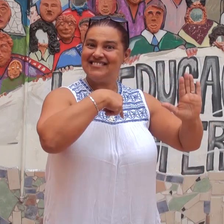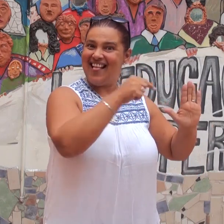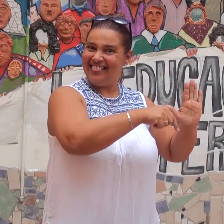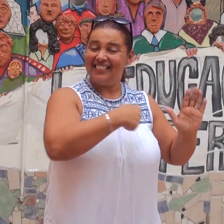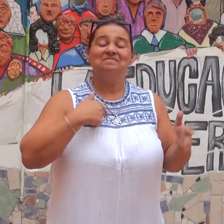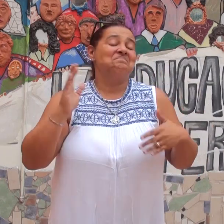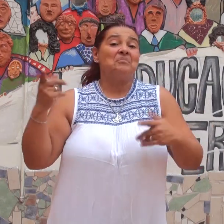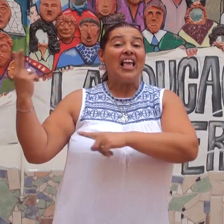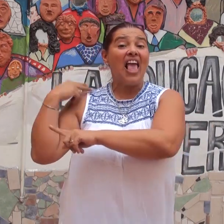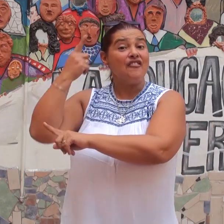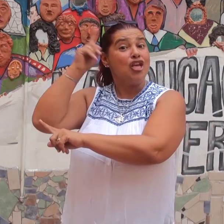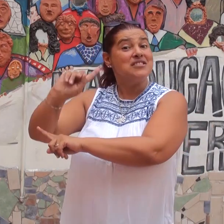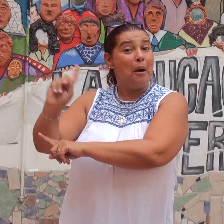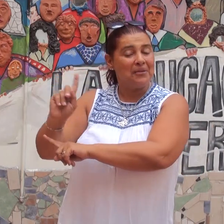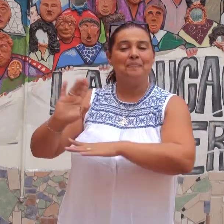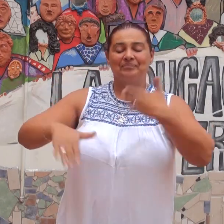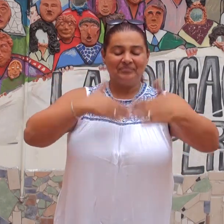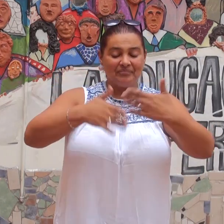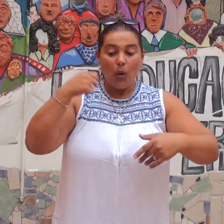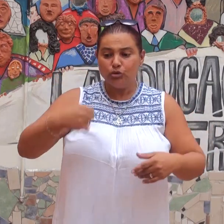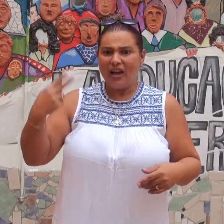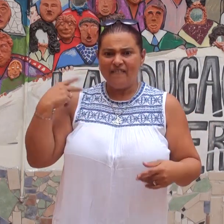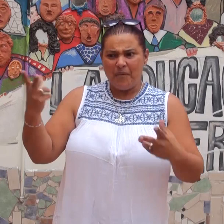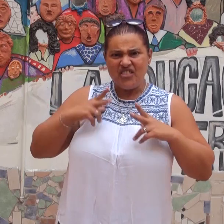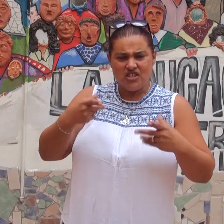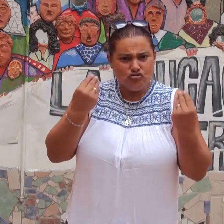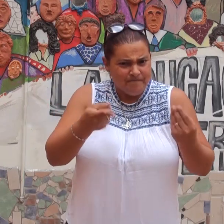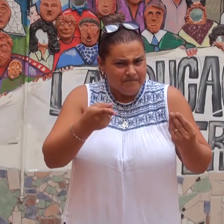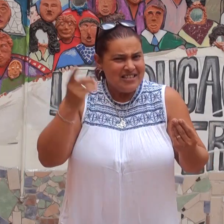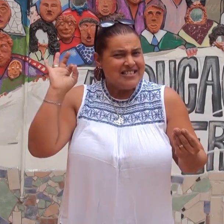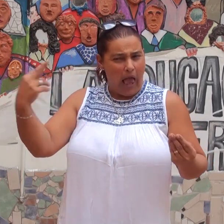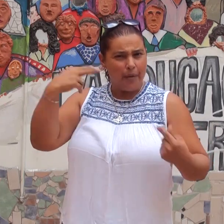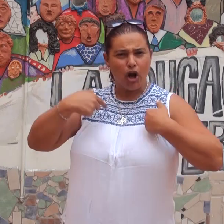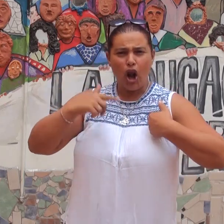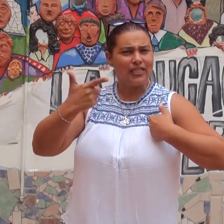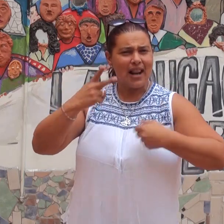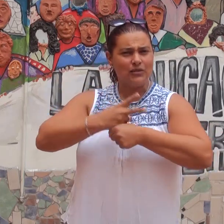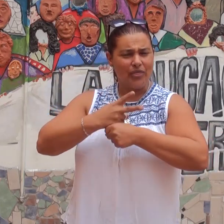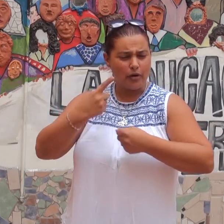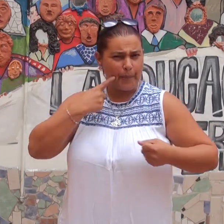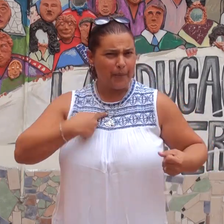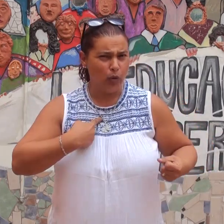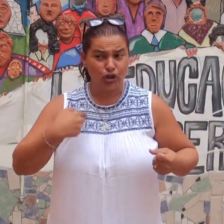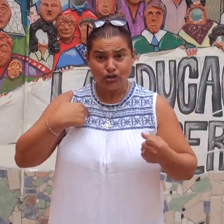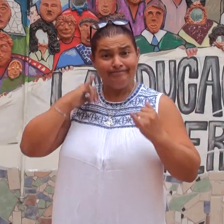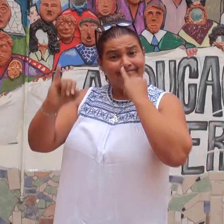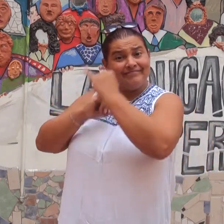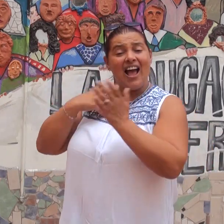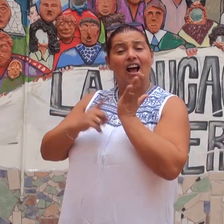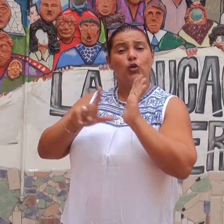yo estudié acá con el artículo 7. Como mi jefa no sabía, pasó el tiempo y mi jefa me dice, ¿cómo me conoce? Y sabía que no tenía el secundario y me preguntó.